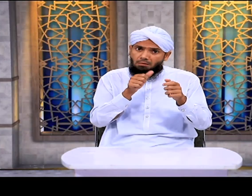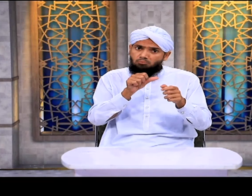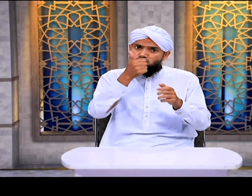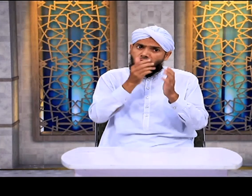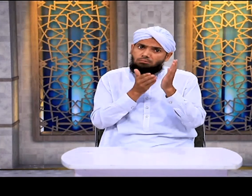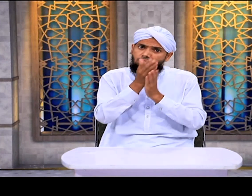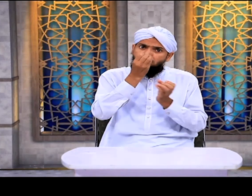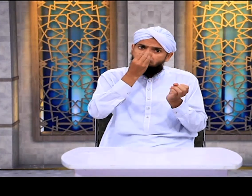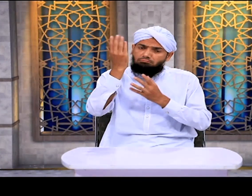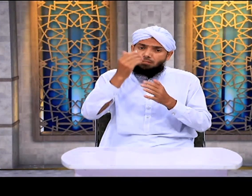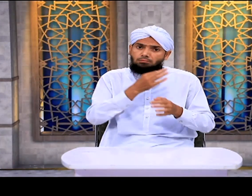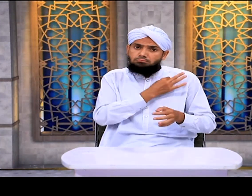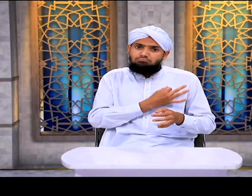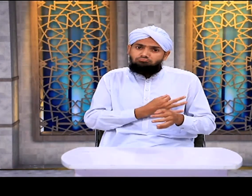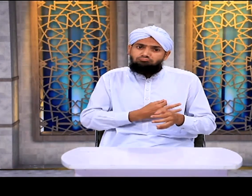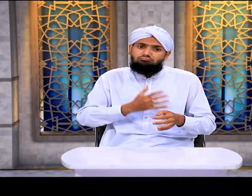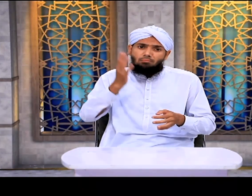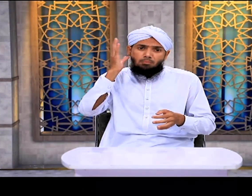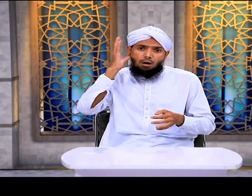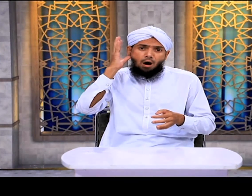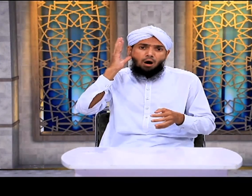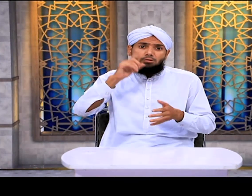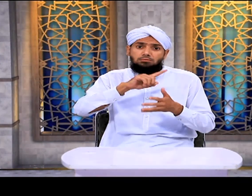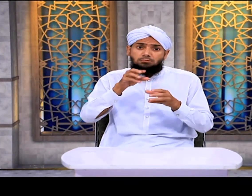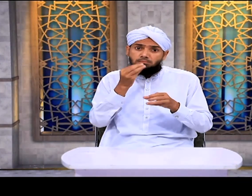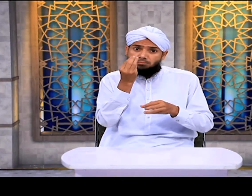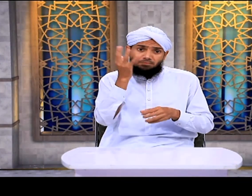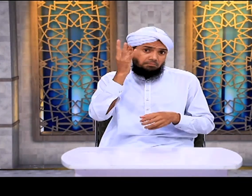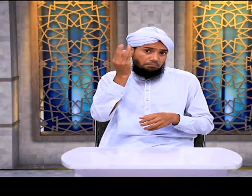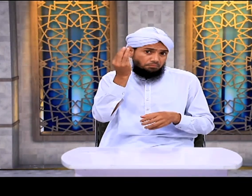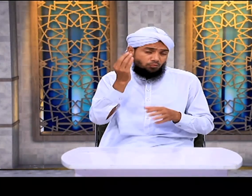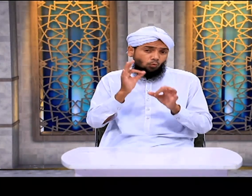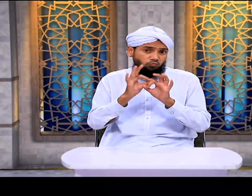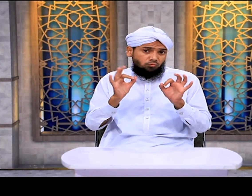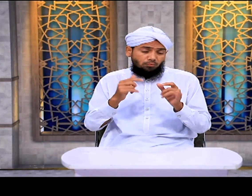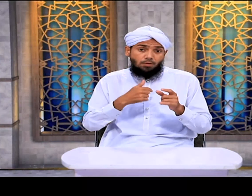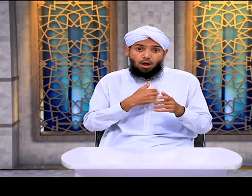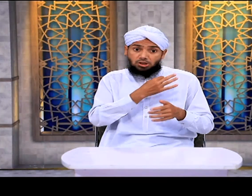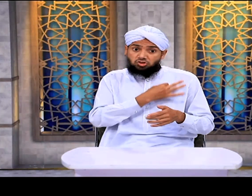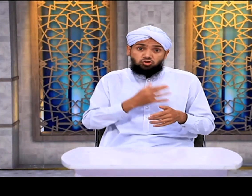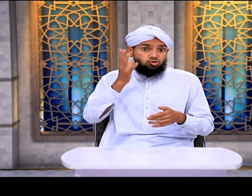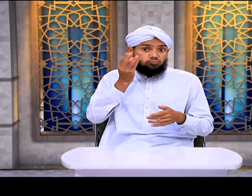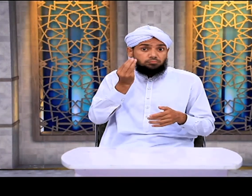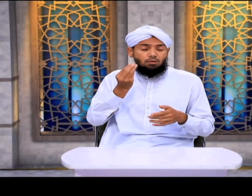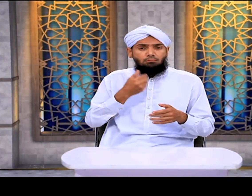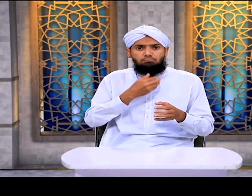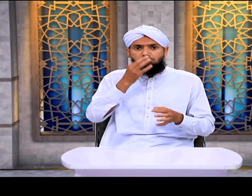تقوی والے پرہیزگار ہیں۔ معلوم ہوا تقوی کی برکت سے جہنم سے نجات ملتی ہے۔ نمبر 3، خوف خدا